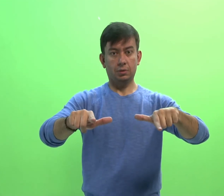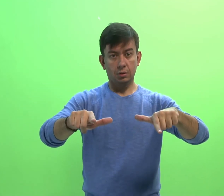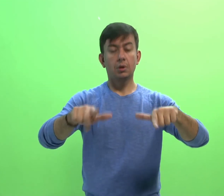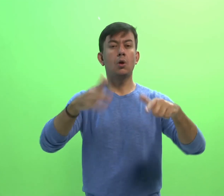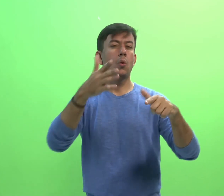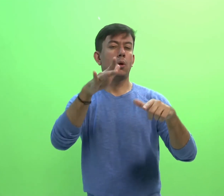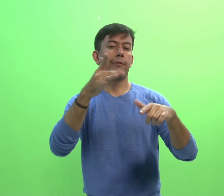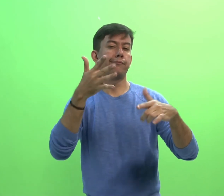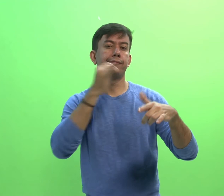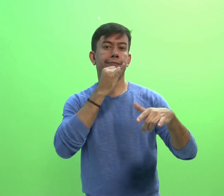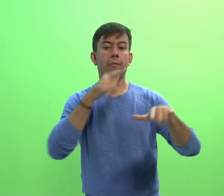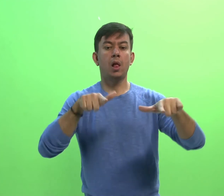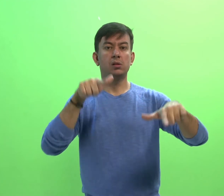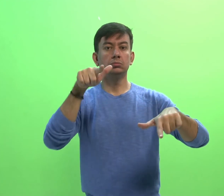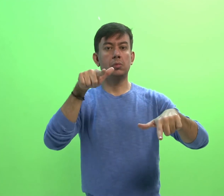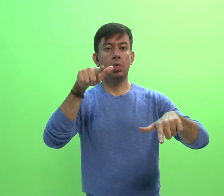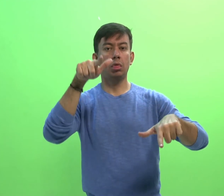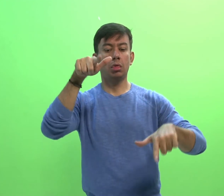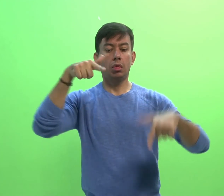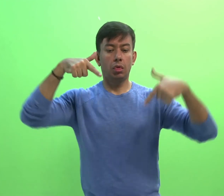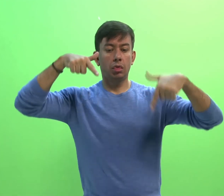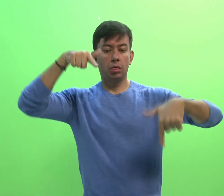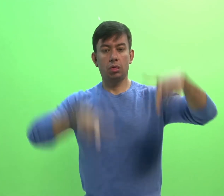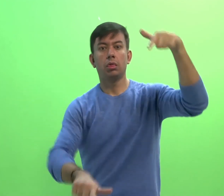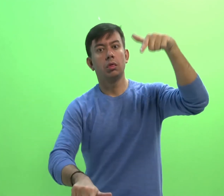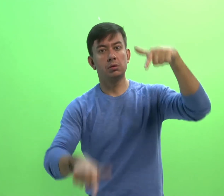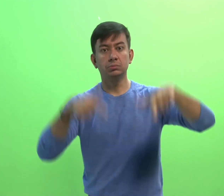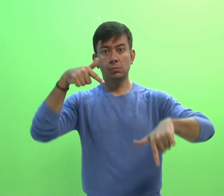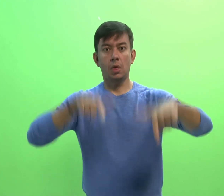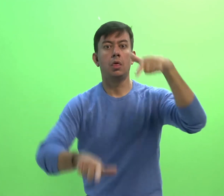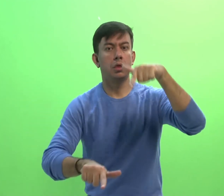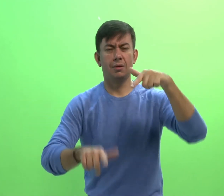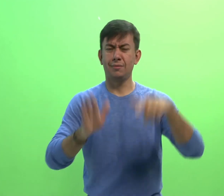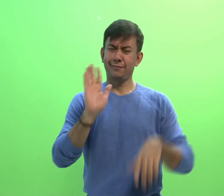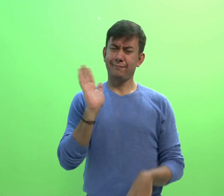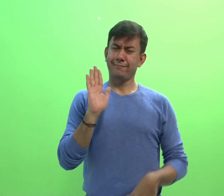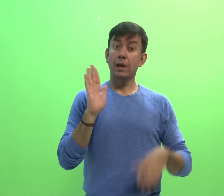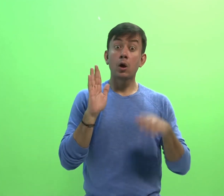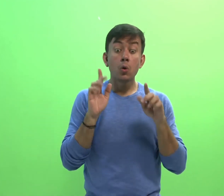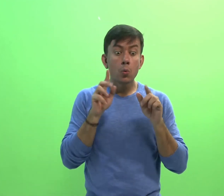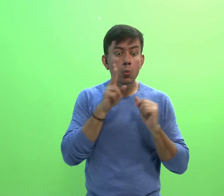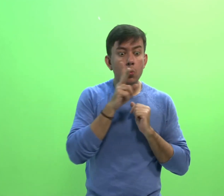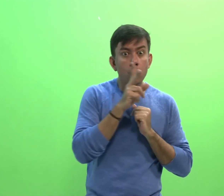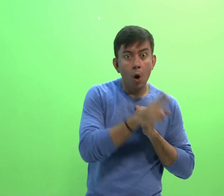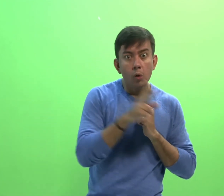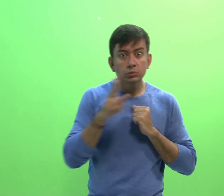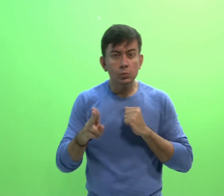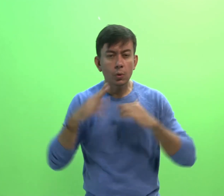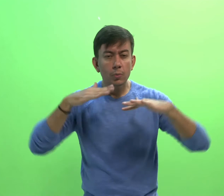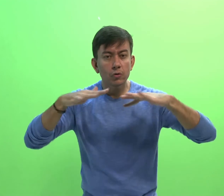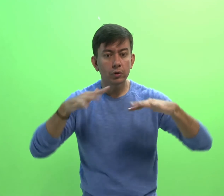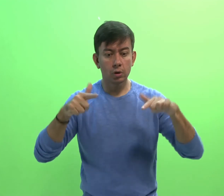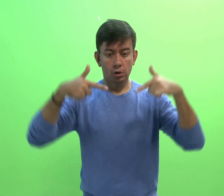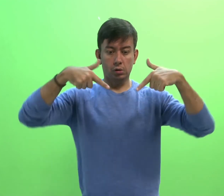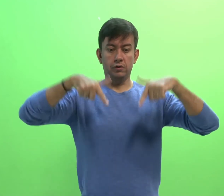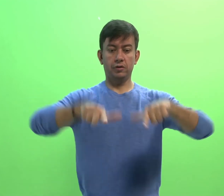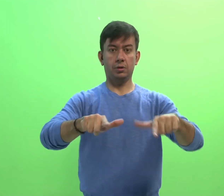Não posso ensinar para vídeo assim, desconexo. Não. O que uma mão fizer, a outra tem que repetir o mesmo movimento.